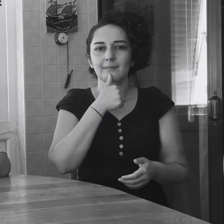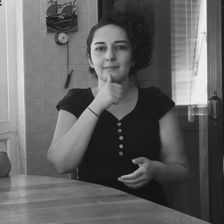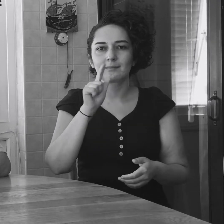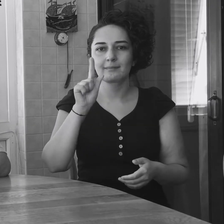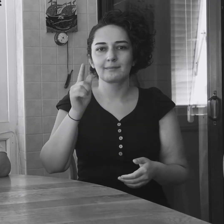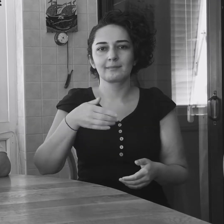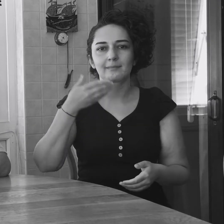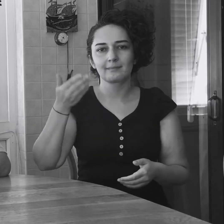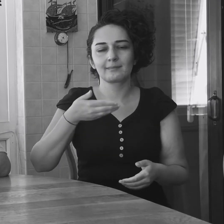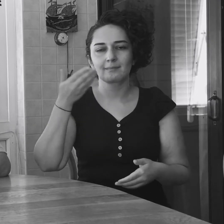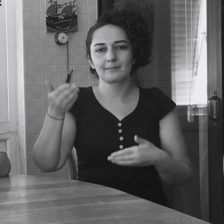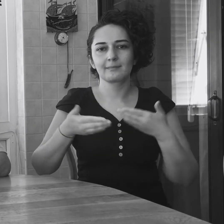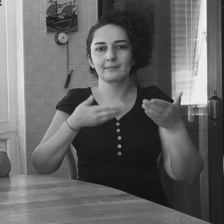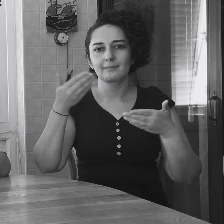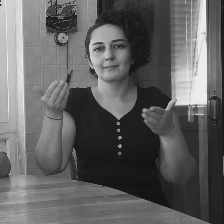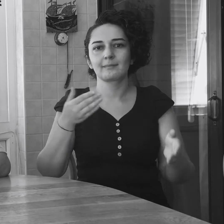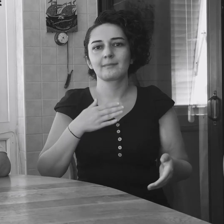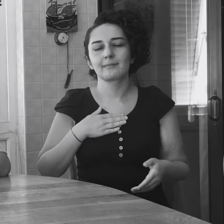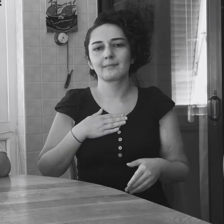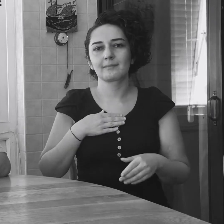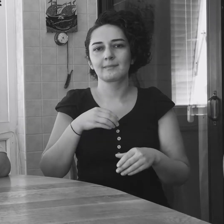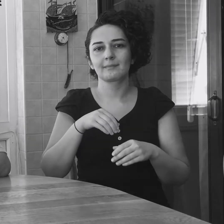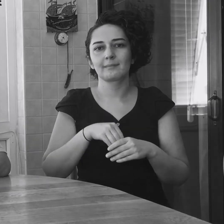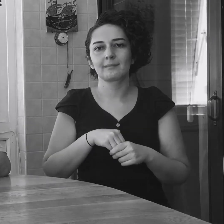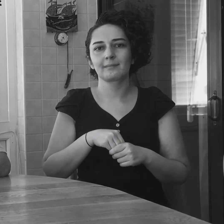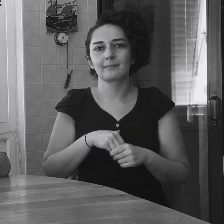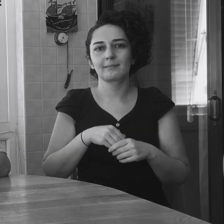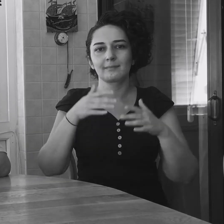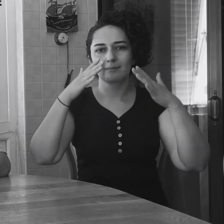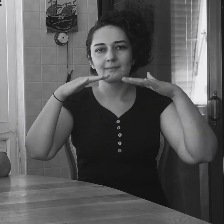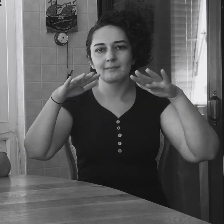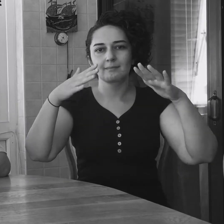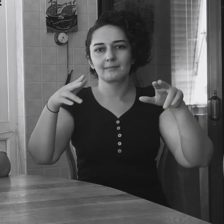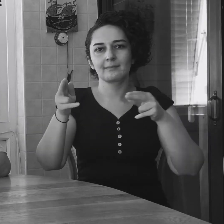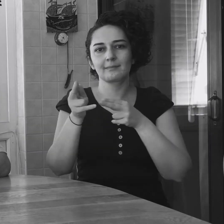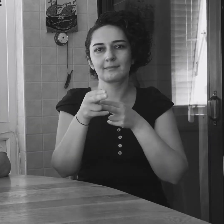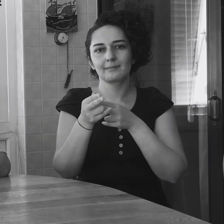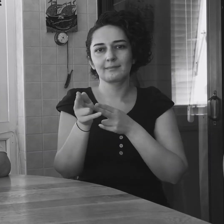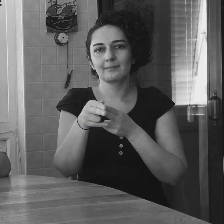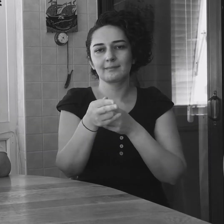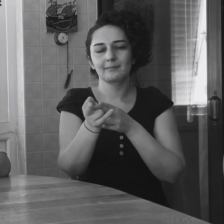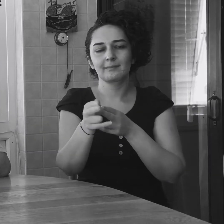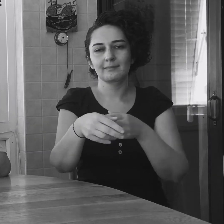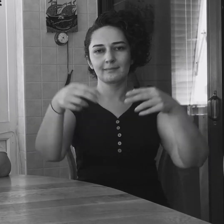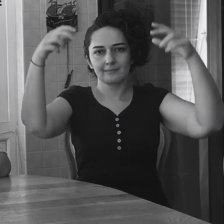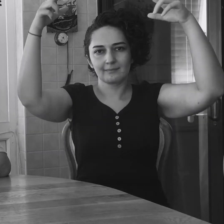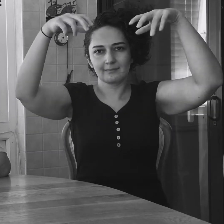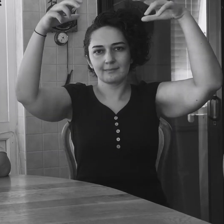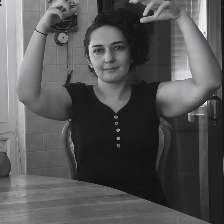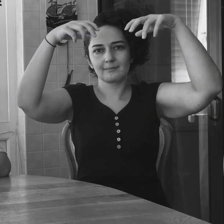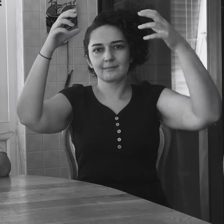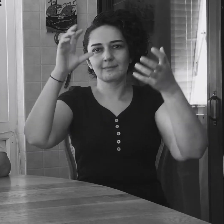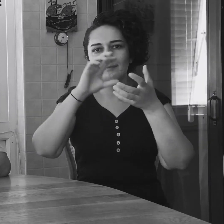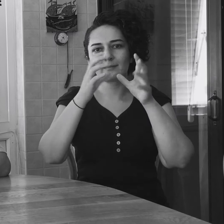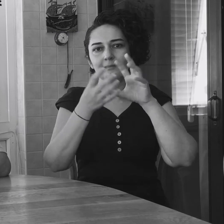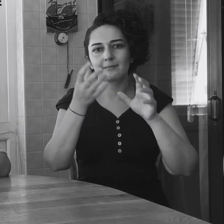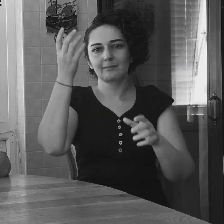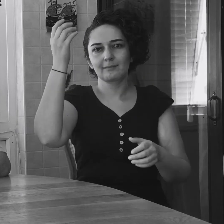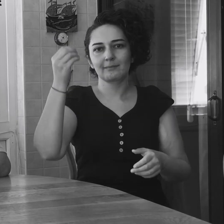Baba bir masal anlat bana, içinde denizle balıklar, yağmurla kar